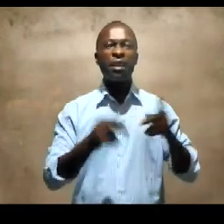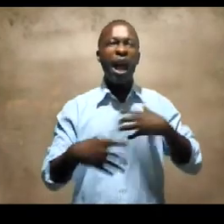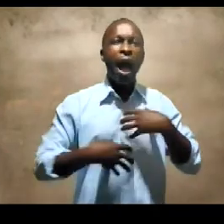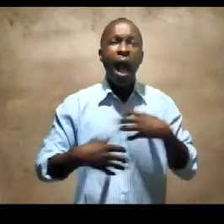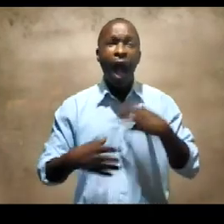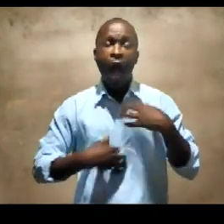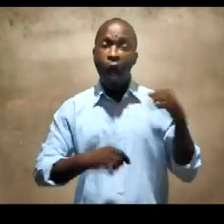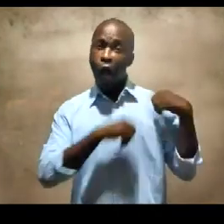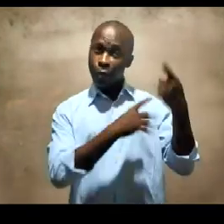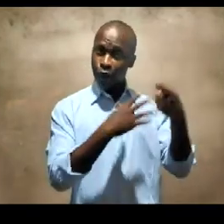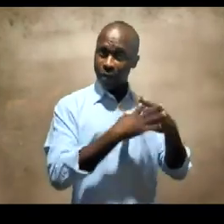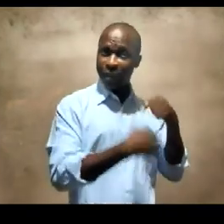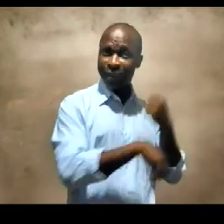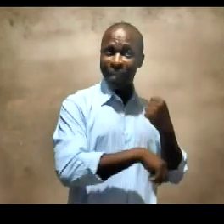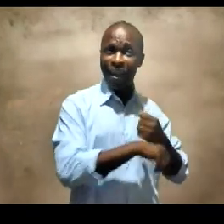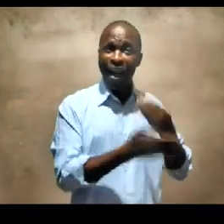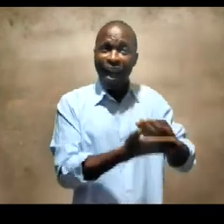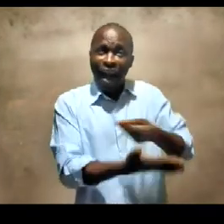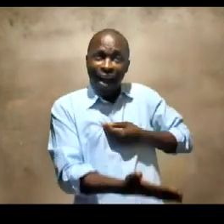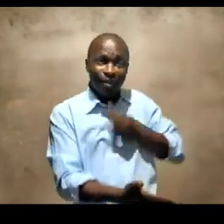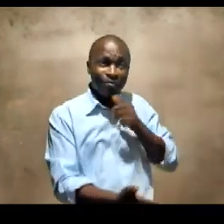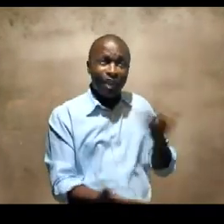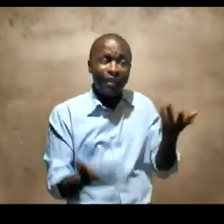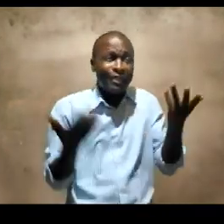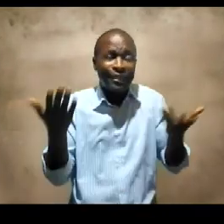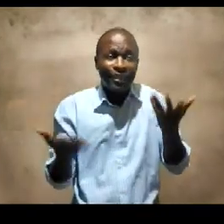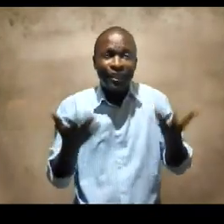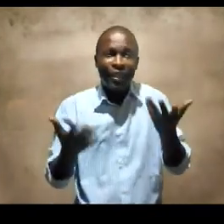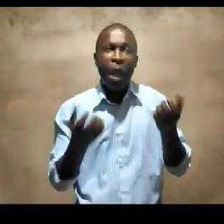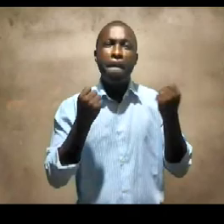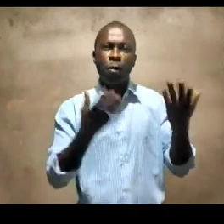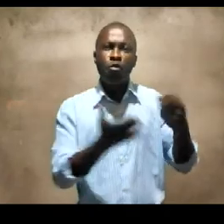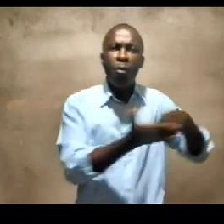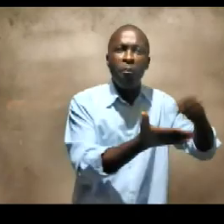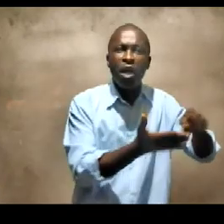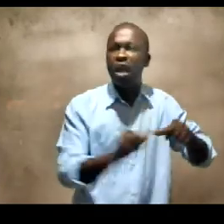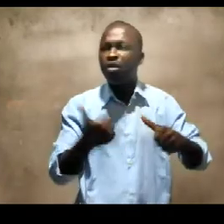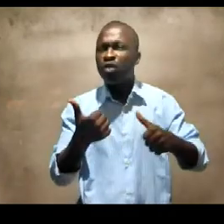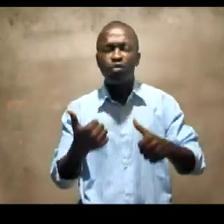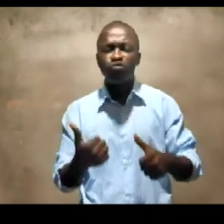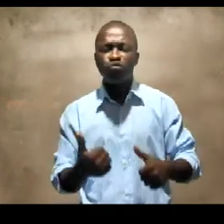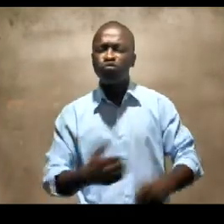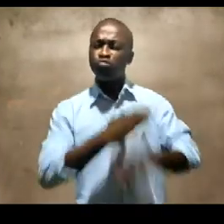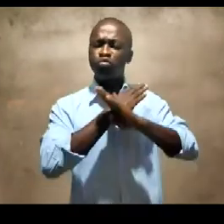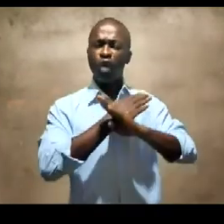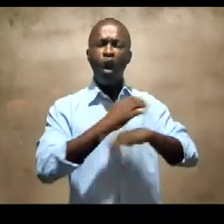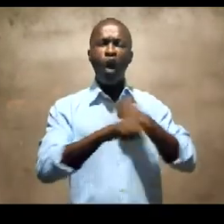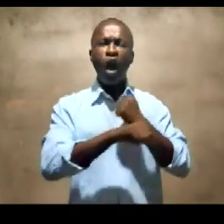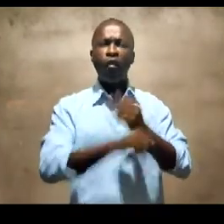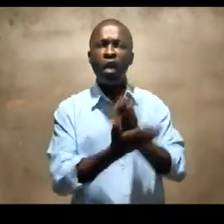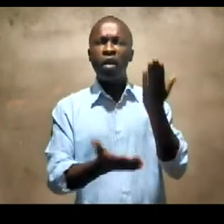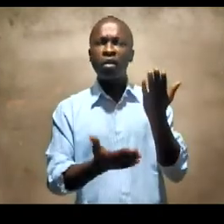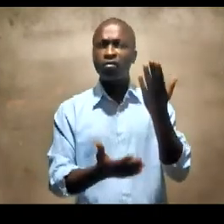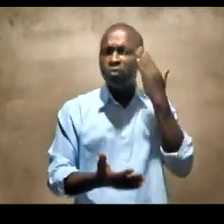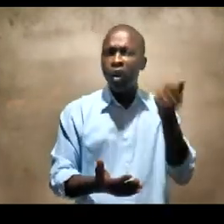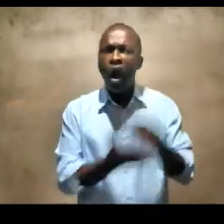indemnisations. Plusieurs victimes d'expropriation attendent toujours de passer à la caisse et ont à maintes fois bloqué les travaux pour exprimer leur ras-le-bol.